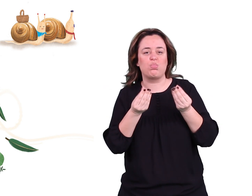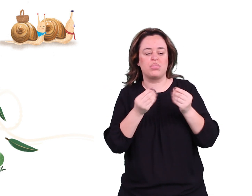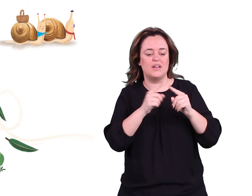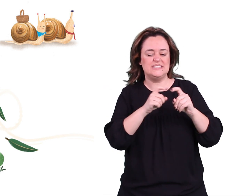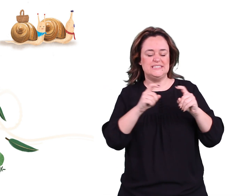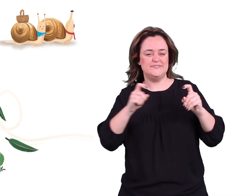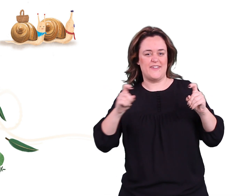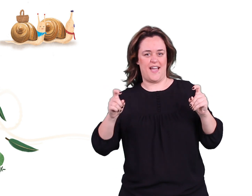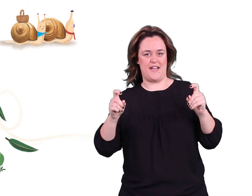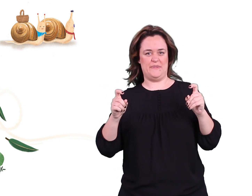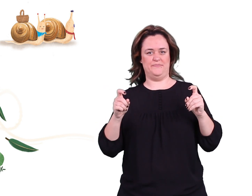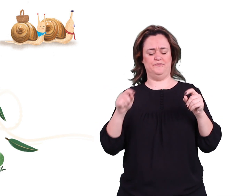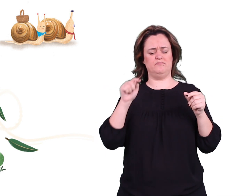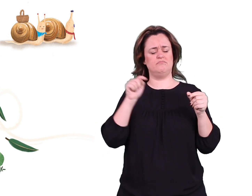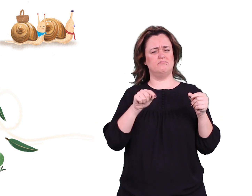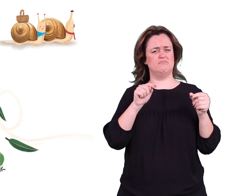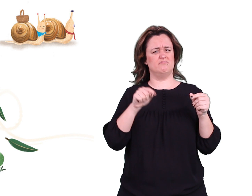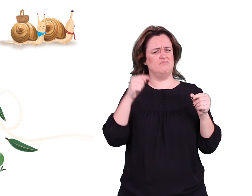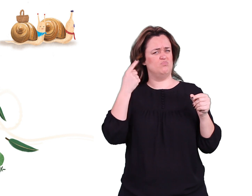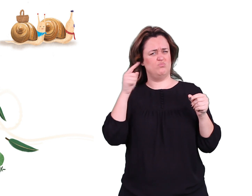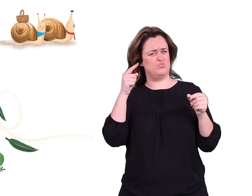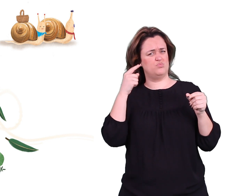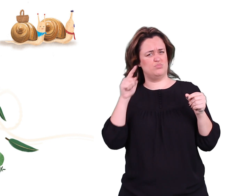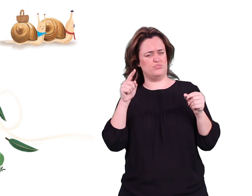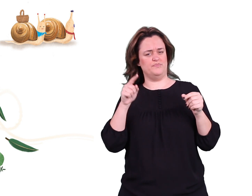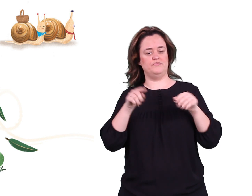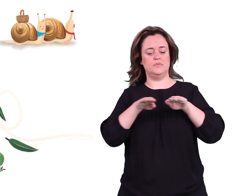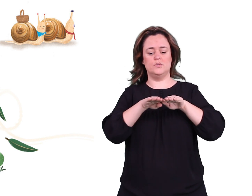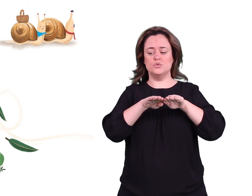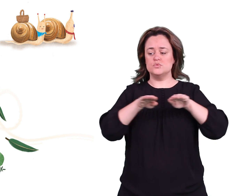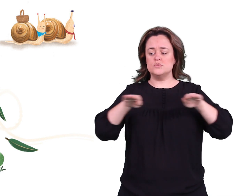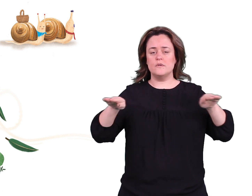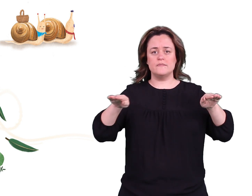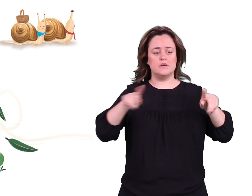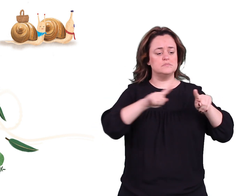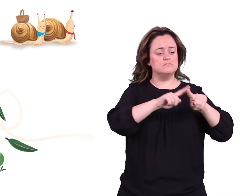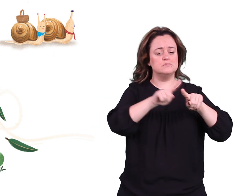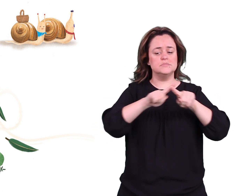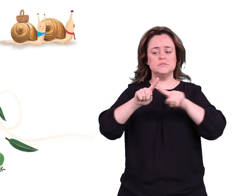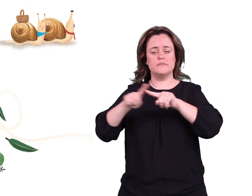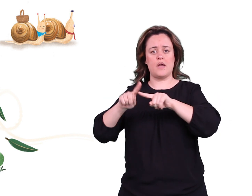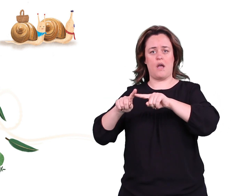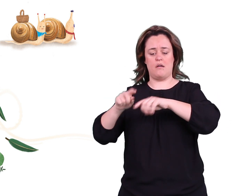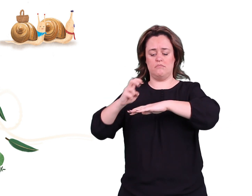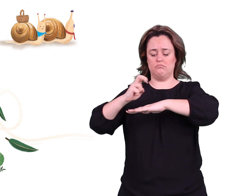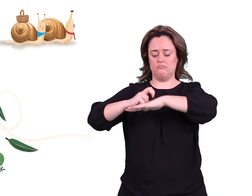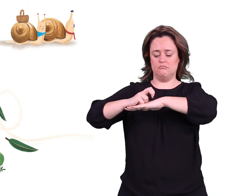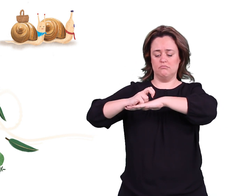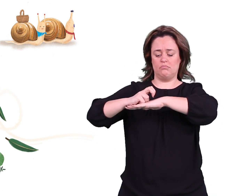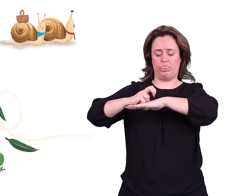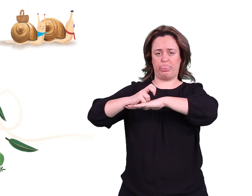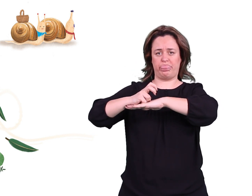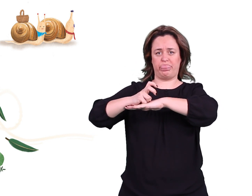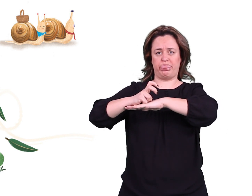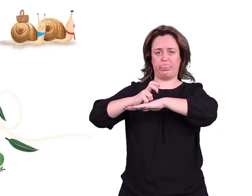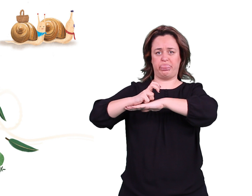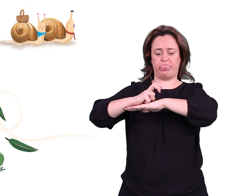lui permettant de mieux glisser sur certaines surfaces.